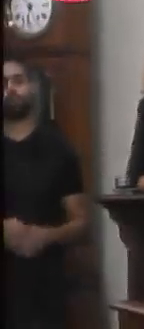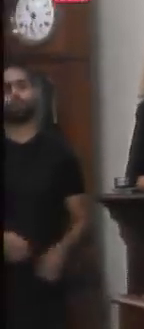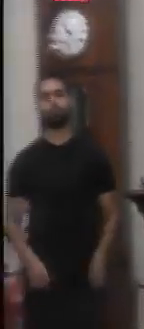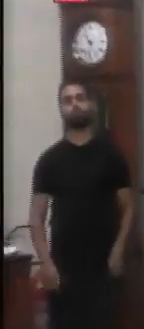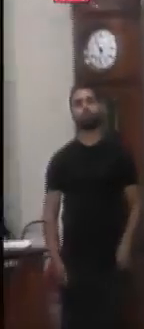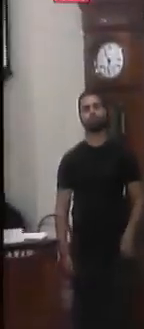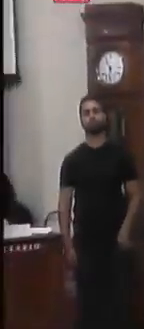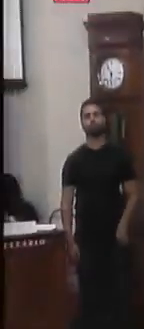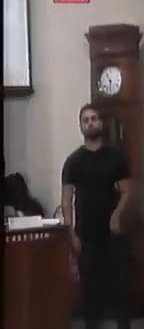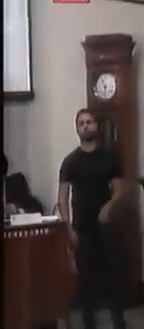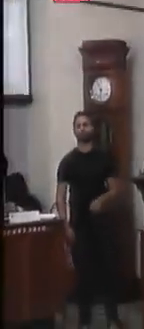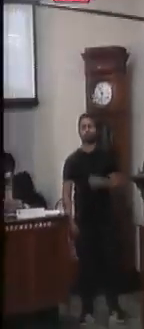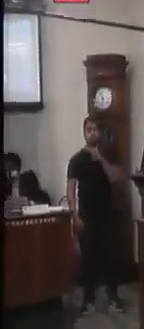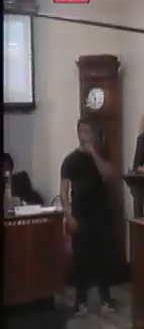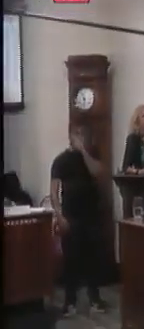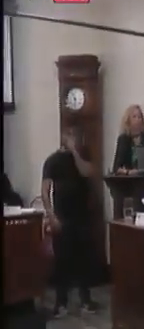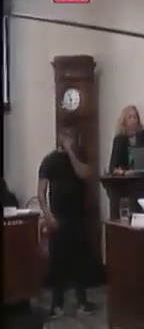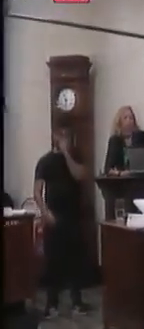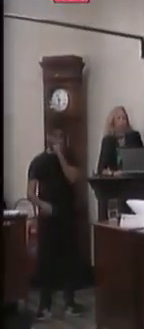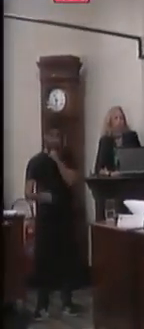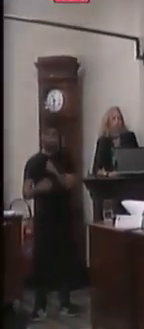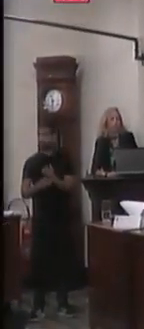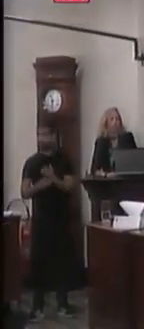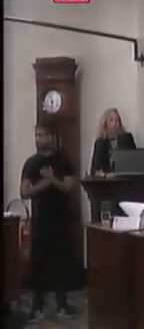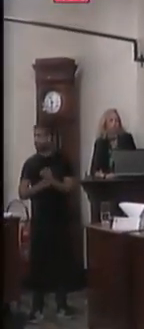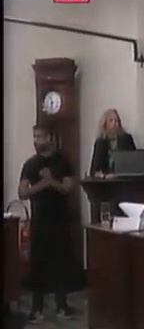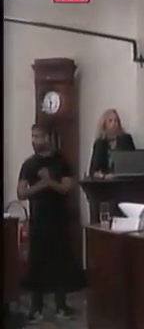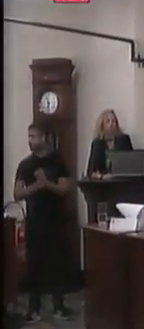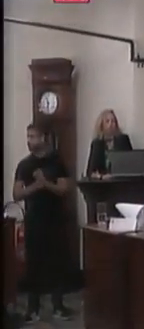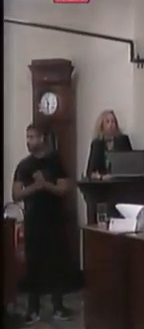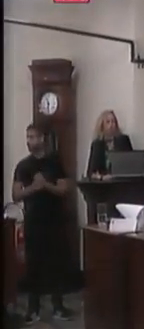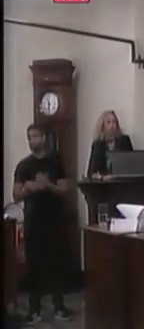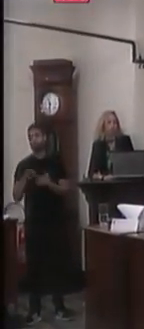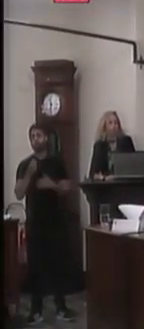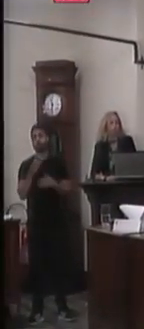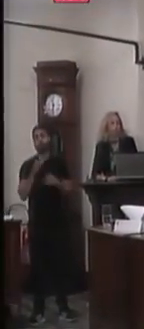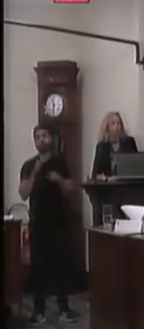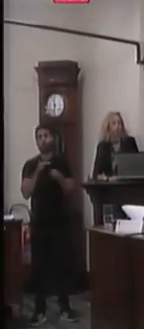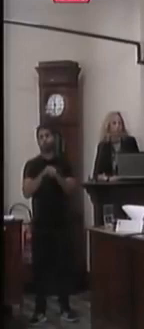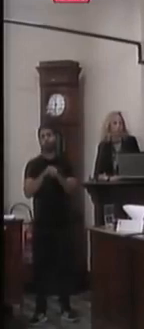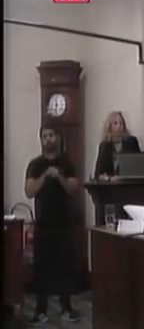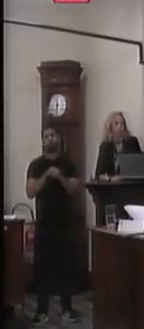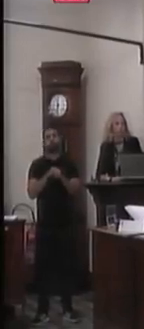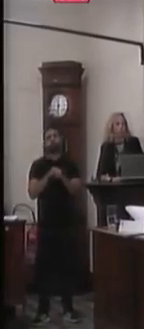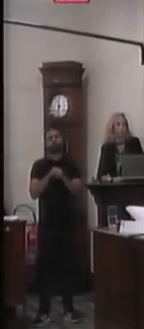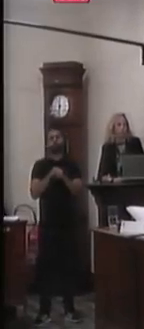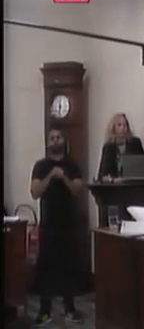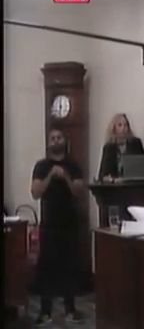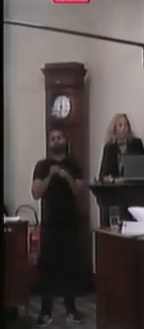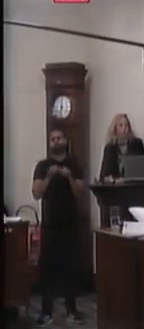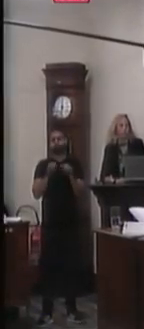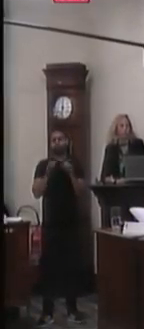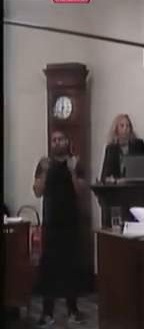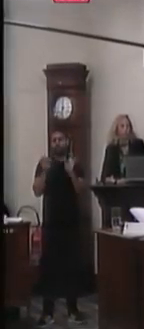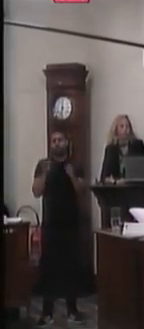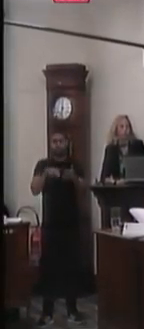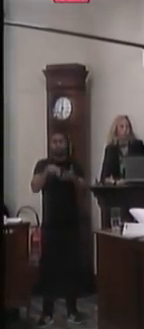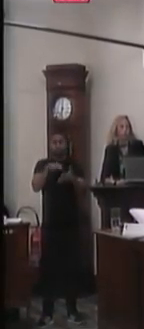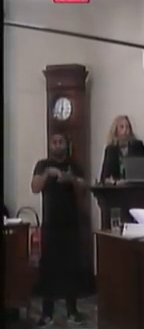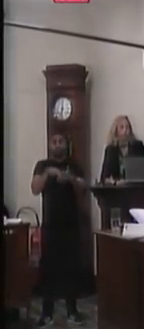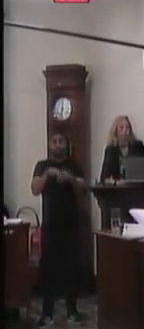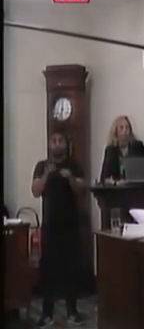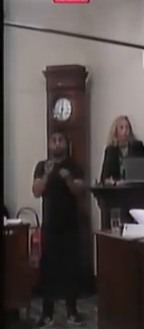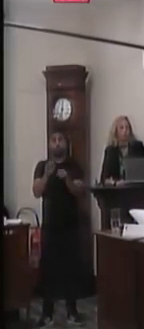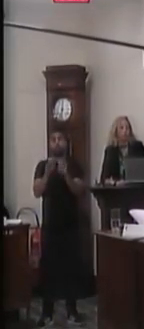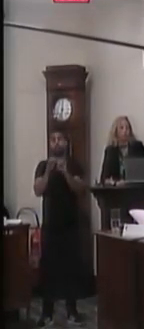Secretário, boa noite. Boa noite à sua equipe. A gente fica feliz de ver aqui, em relação ao ensino,